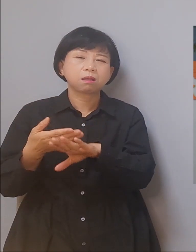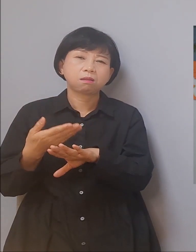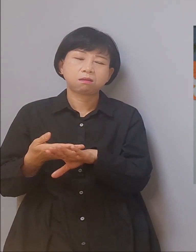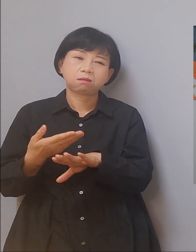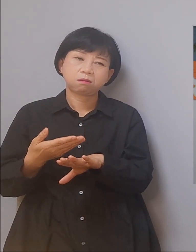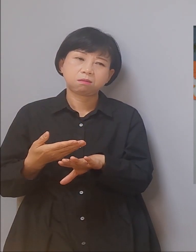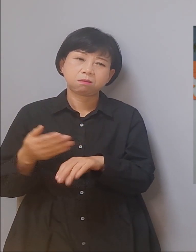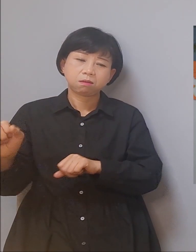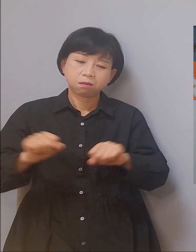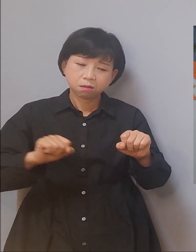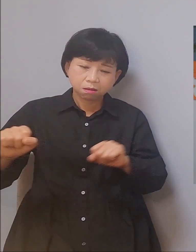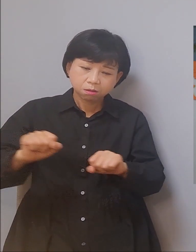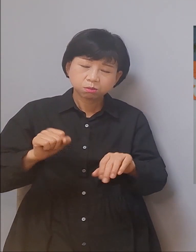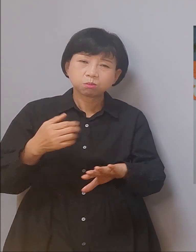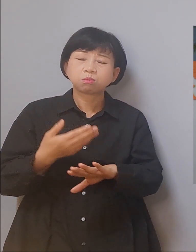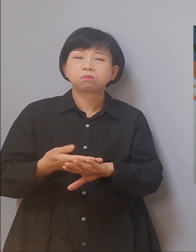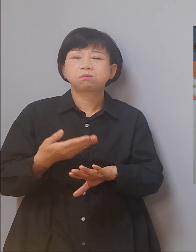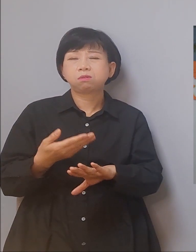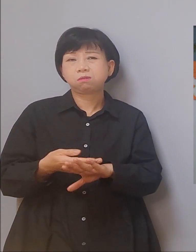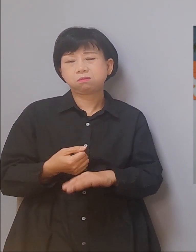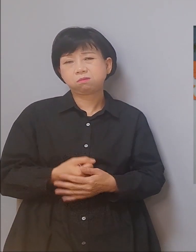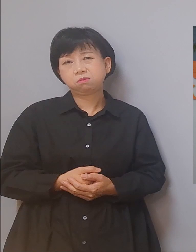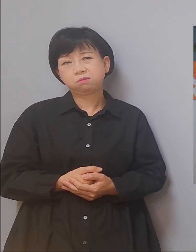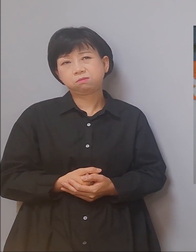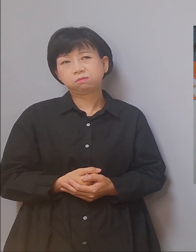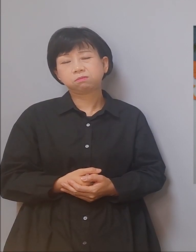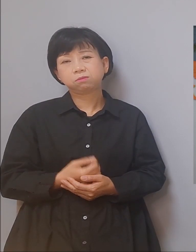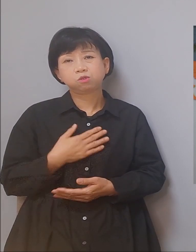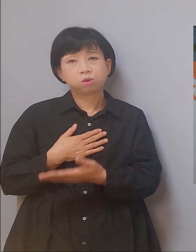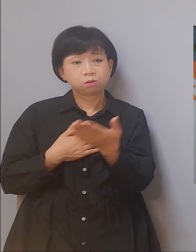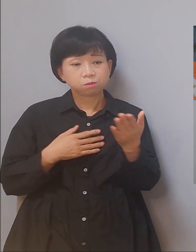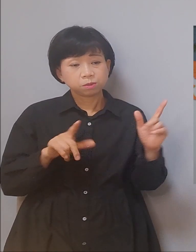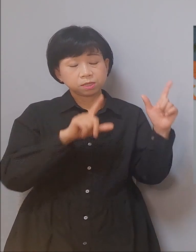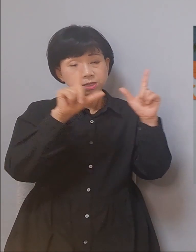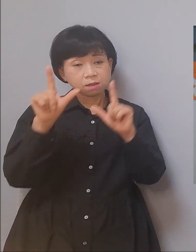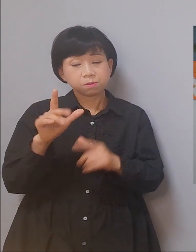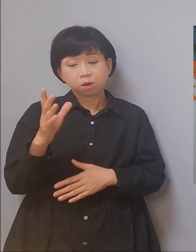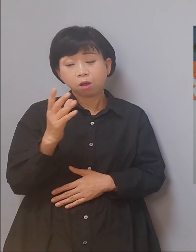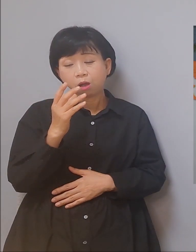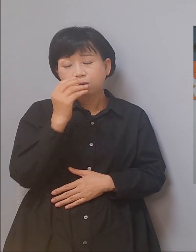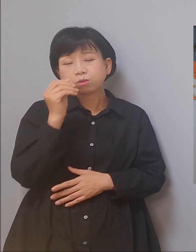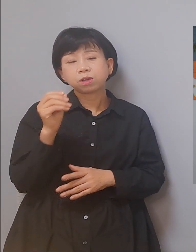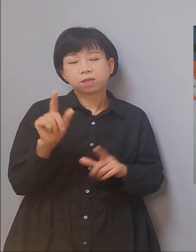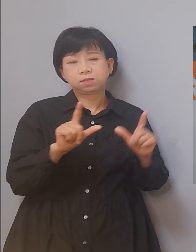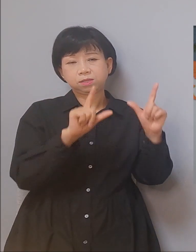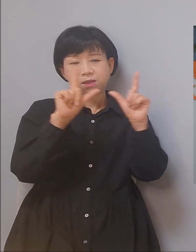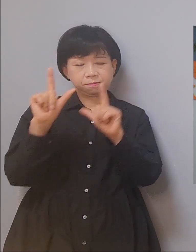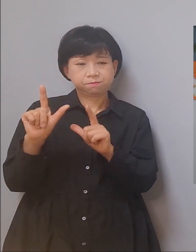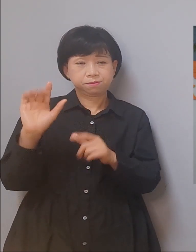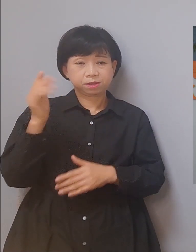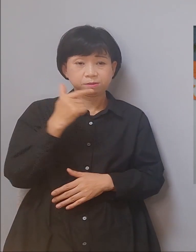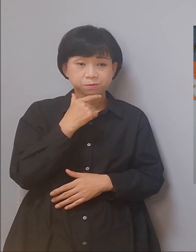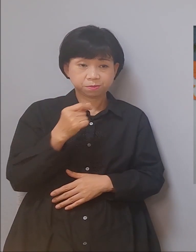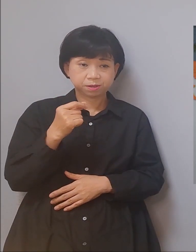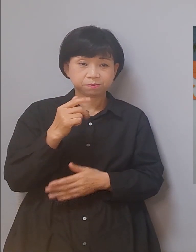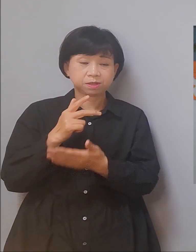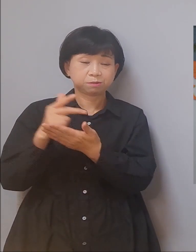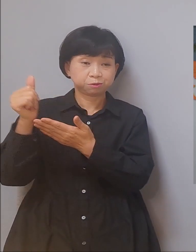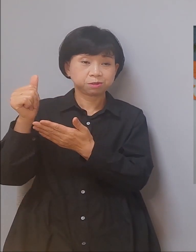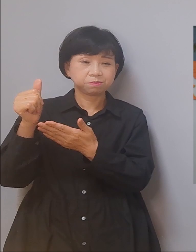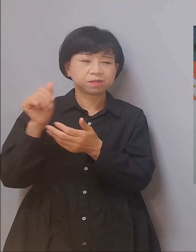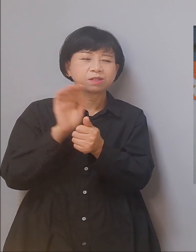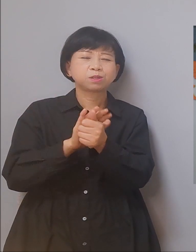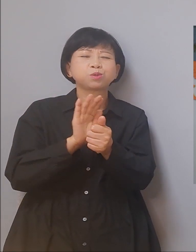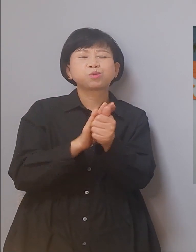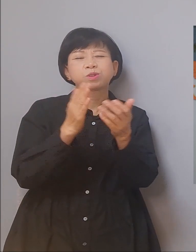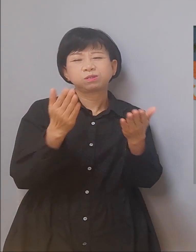우리가 행하는 것이 달라야 할 줄 믿습니다. 저와 여러분의 삶이 거룩한 삶이 되기를 소망합니다. 주님이 그렇게 하도록 우리를